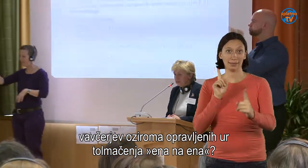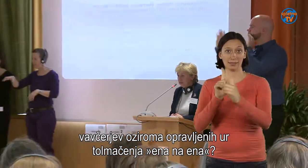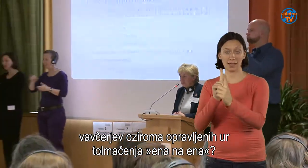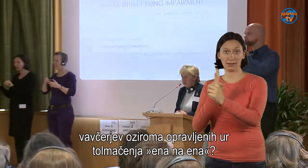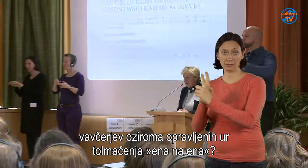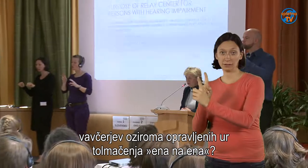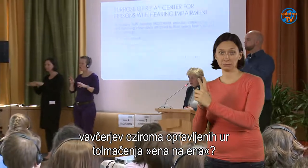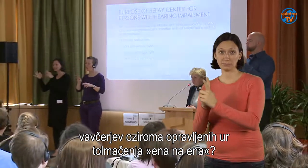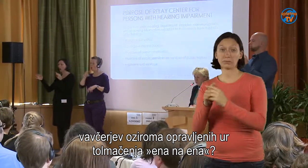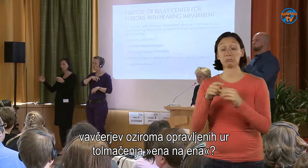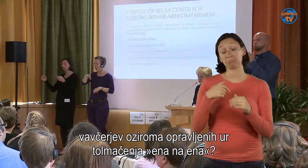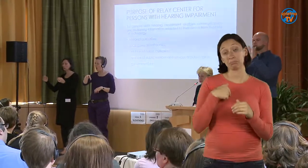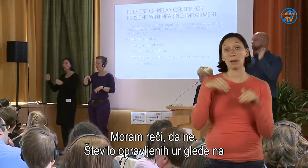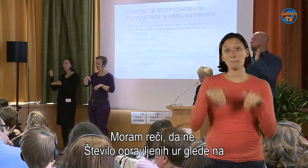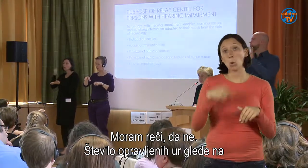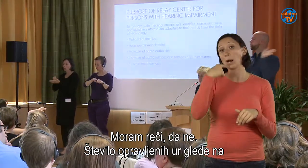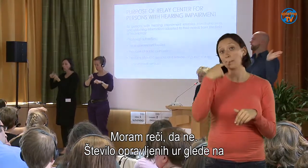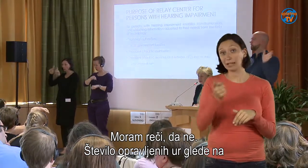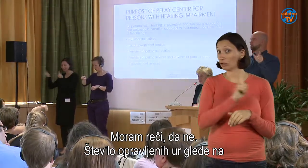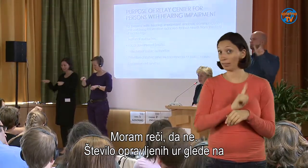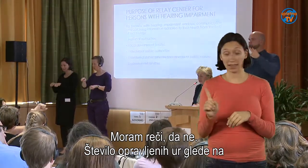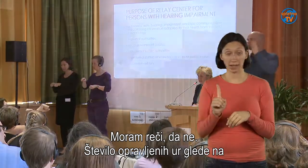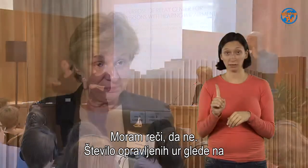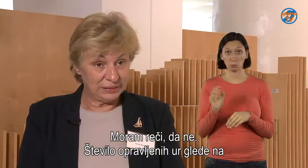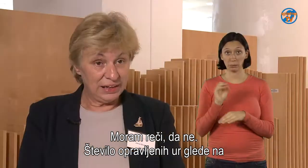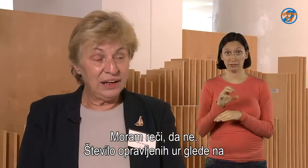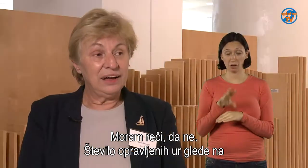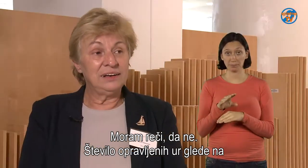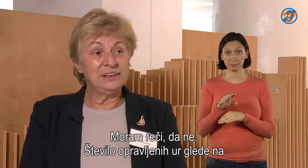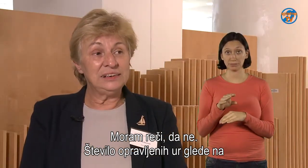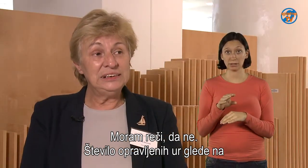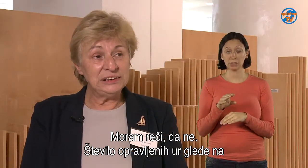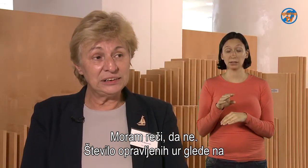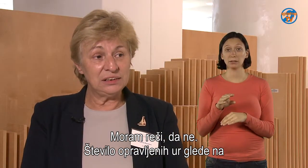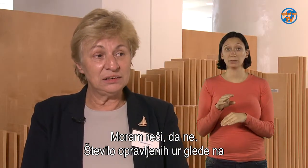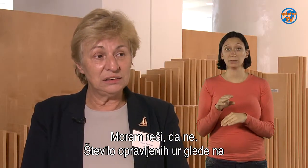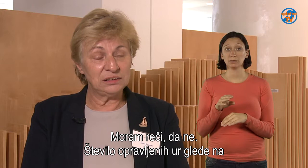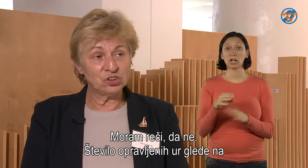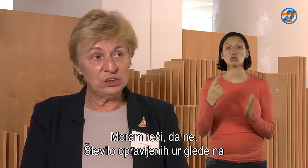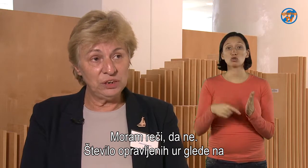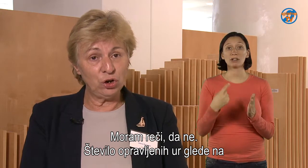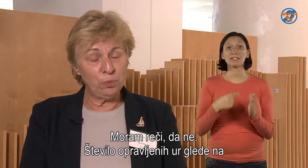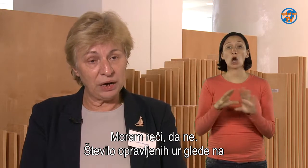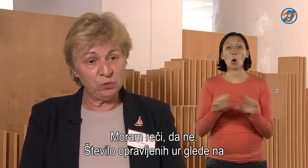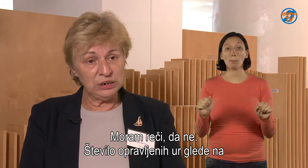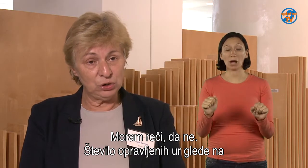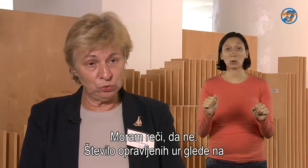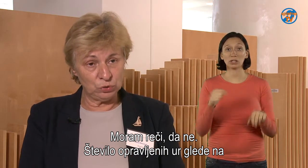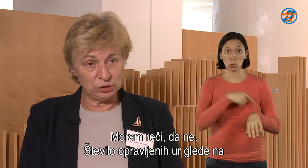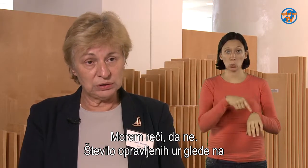na 1, moram reči, da ne. In sicer število opravljenih ur